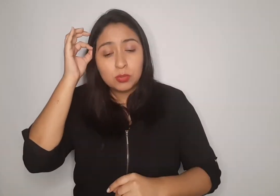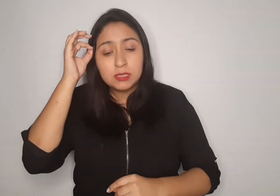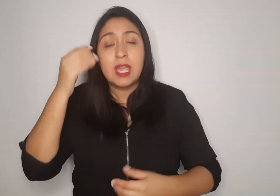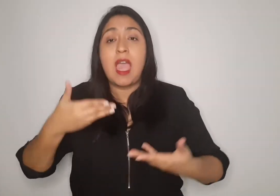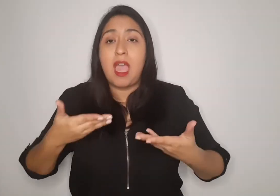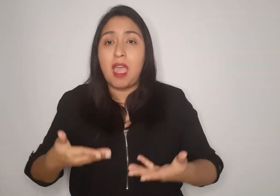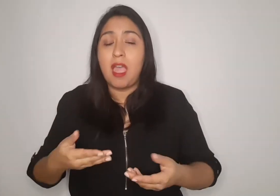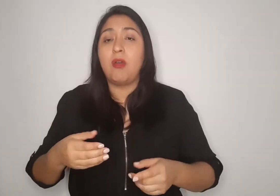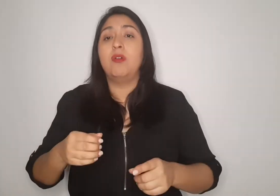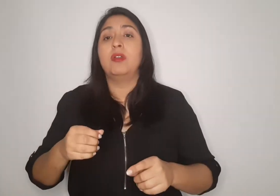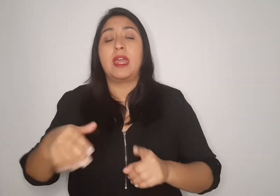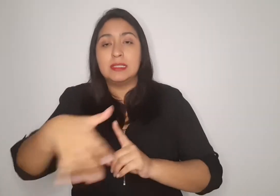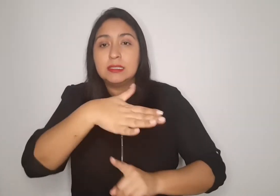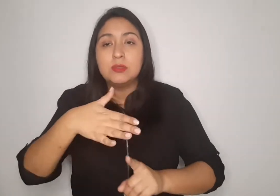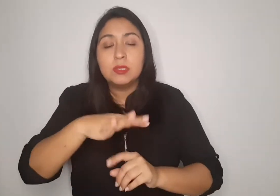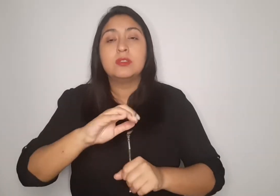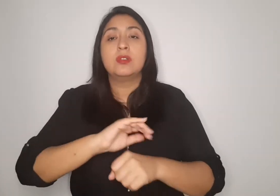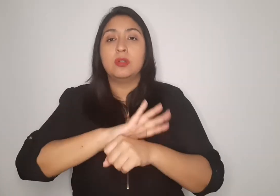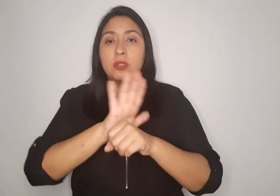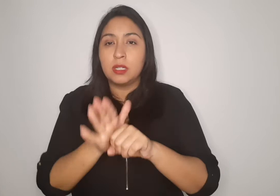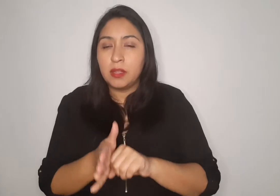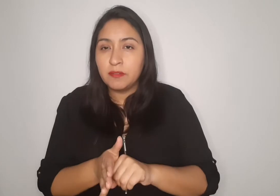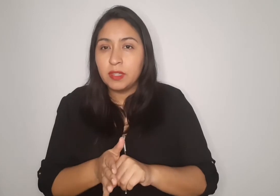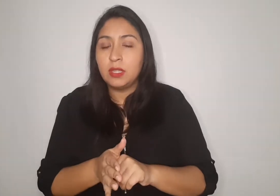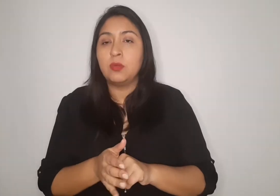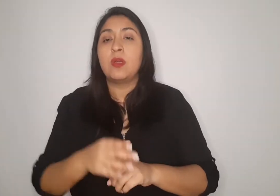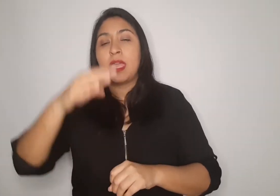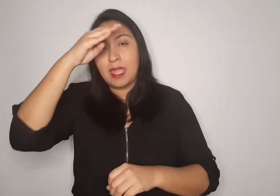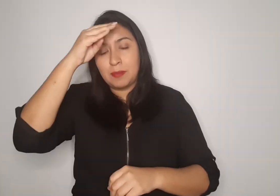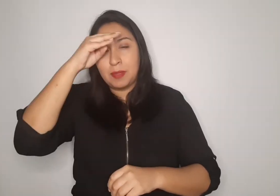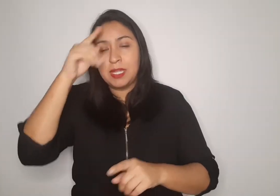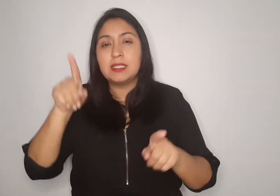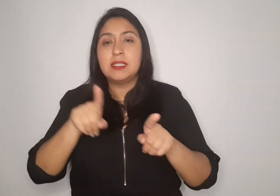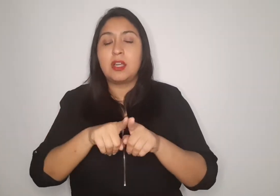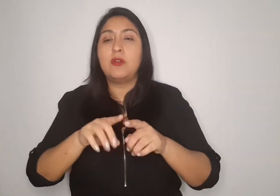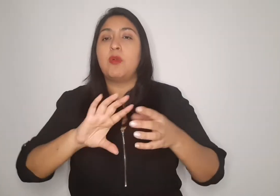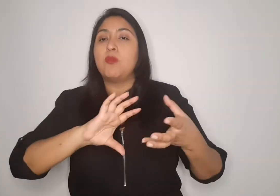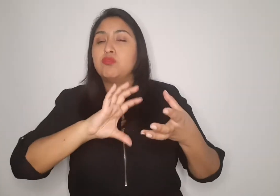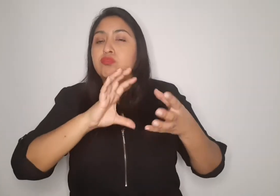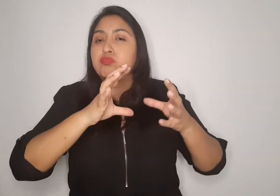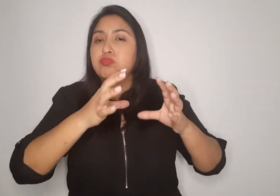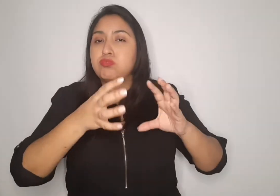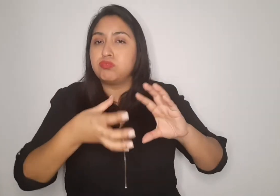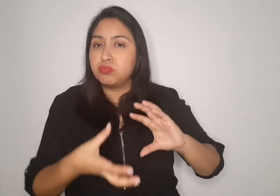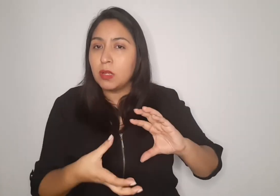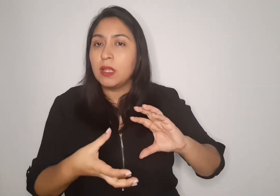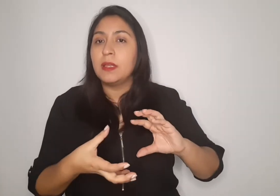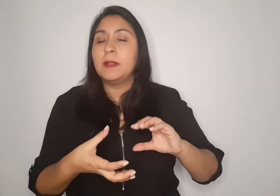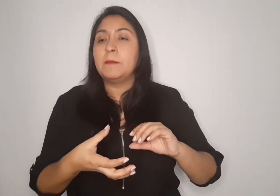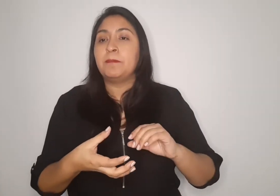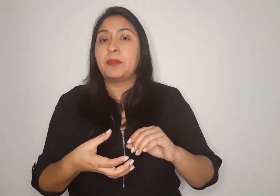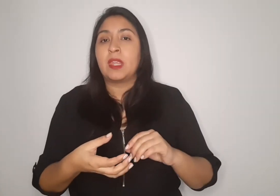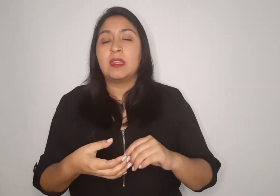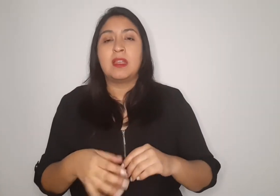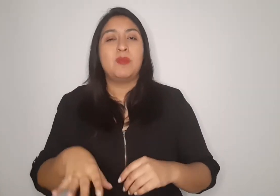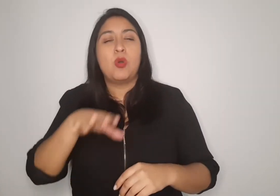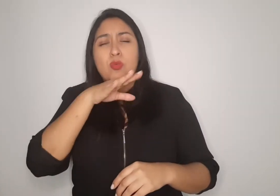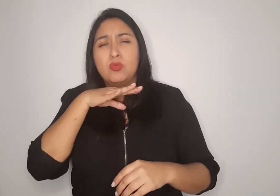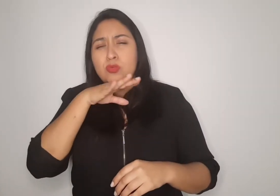en las experiencias que estamos viviendo como planeta, en que hemos estado, ¿cierto?, usufructuando de la